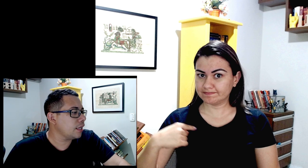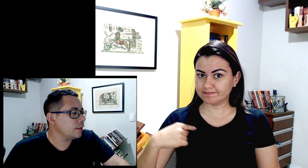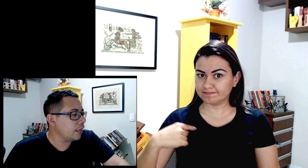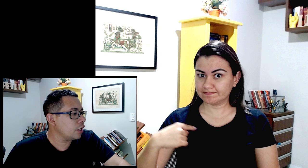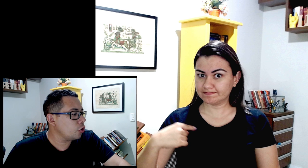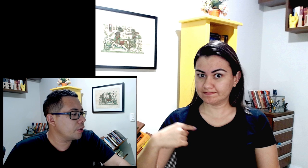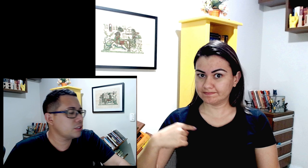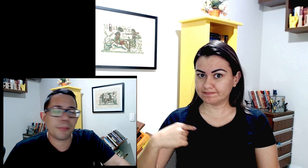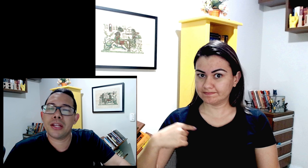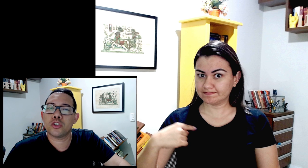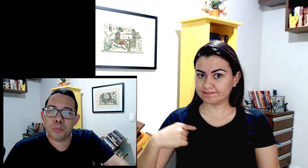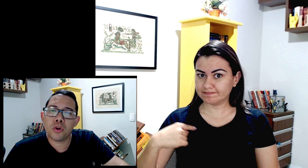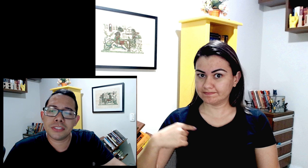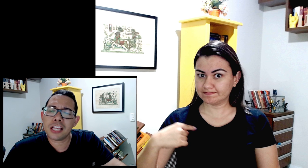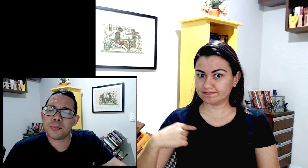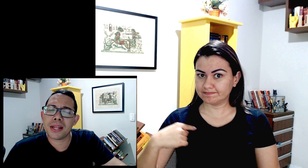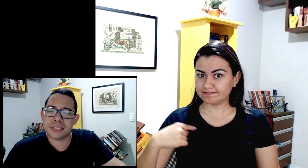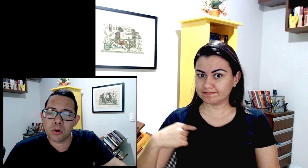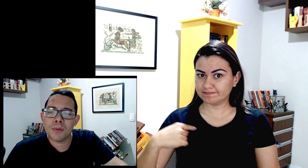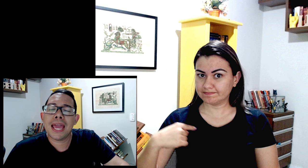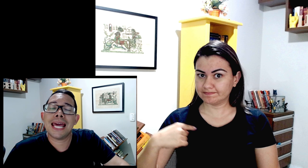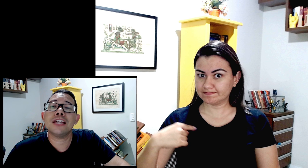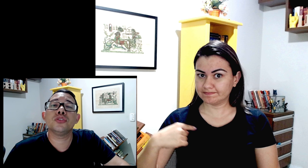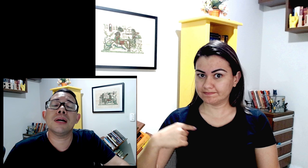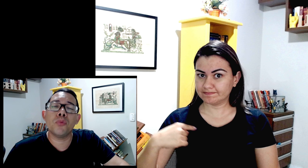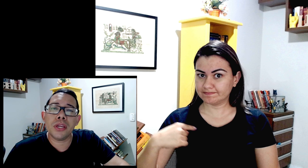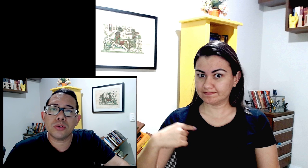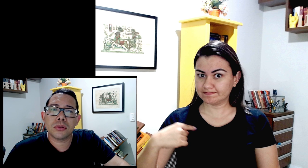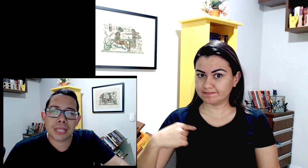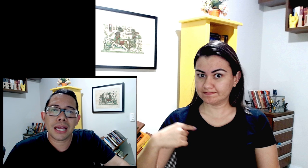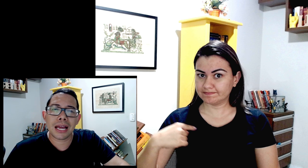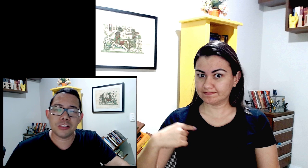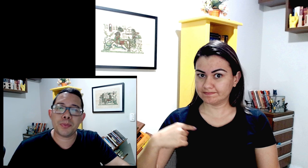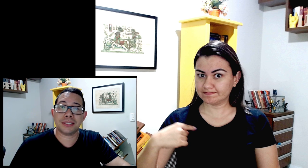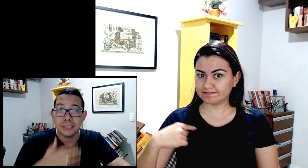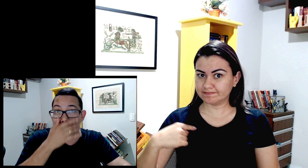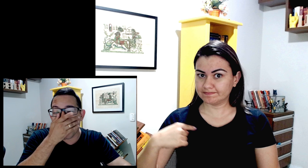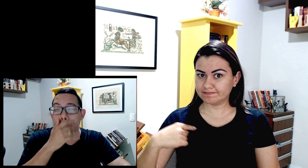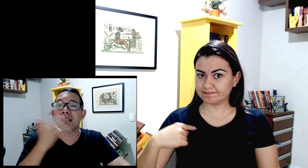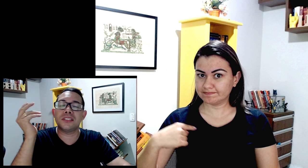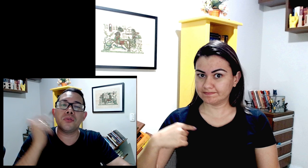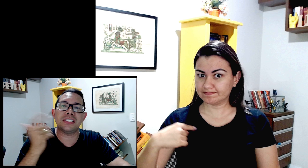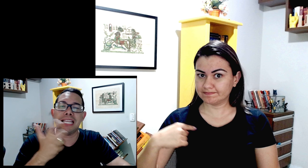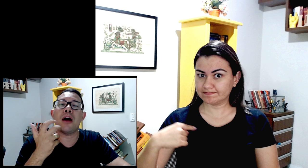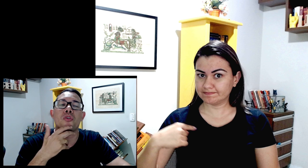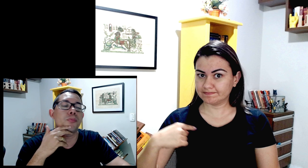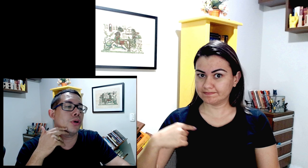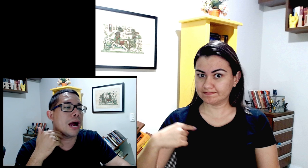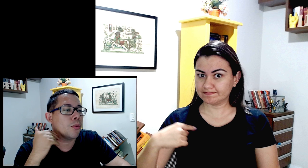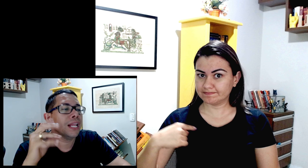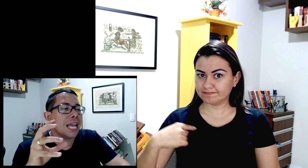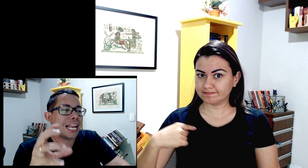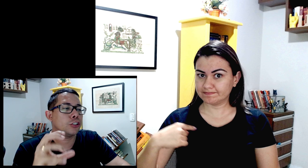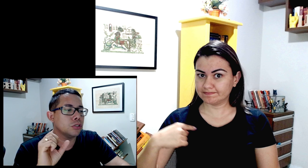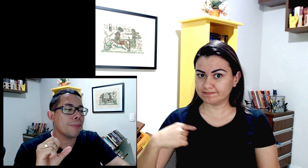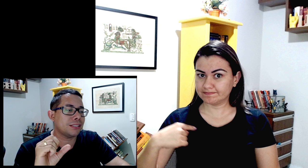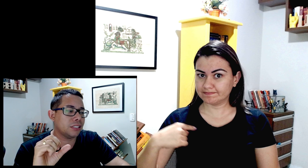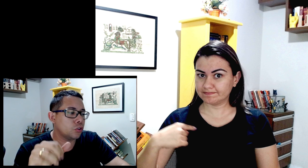entendendo e percebendo aos poucos que a expressão ela ajuda muito tá a expressão a expressão facial corporal ela ajuda